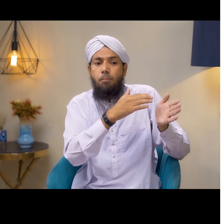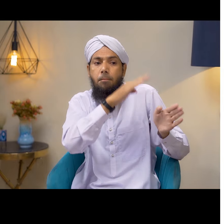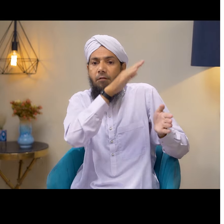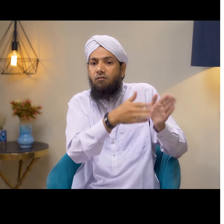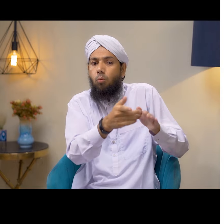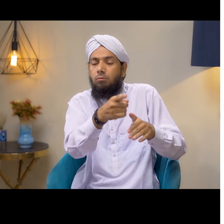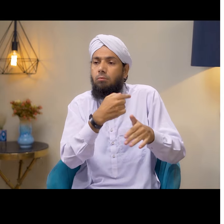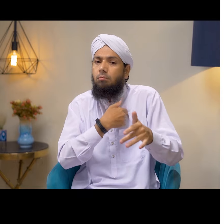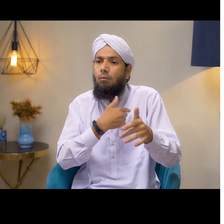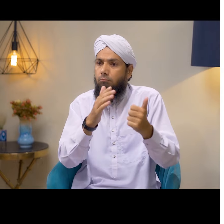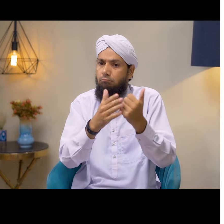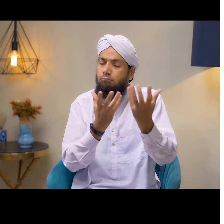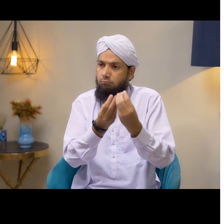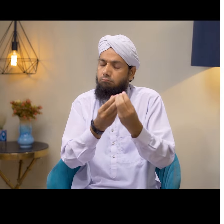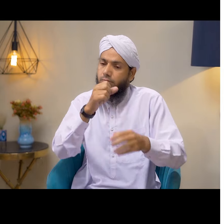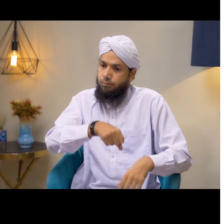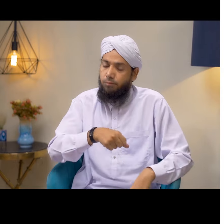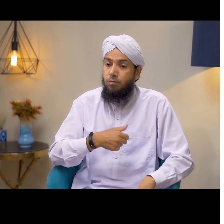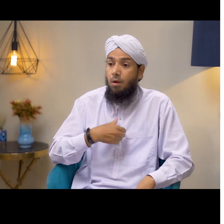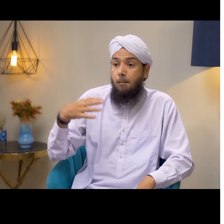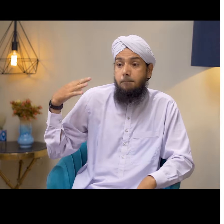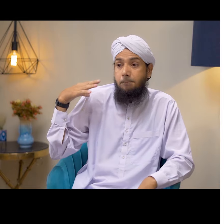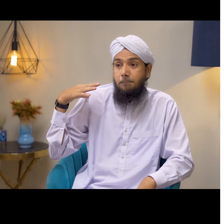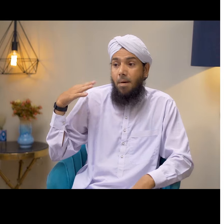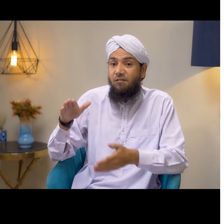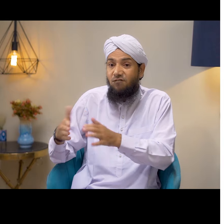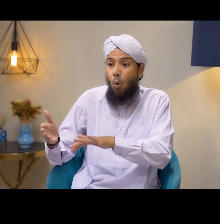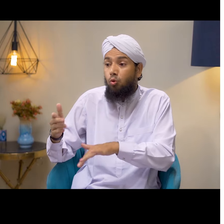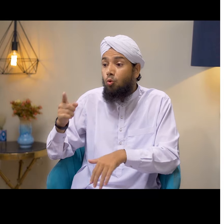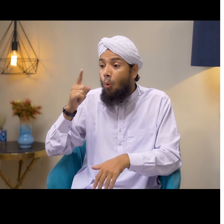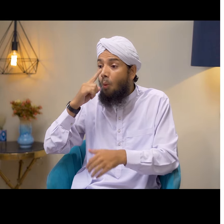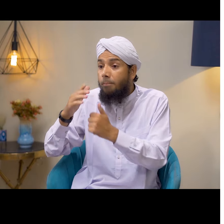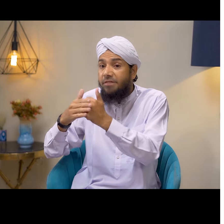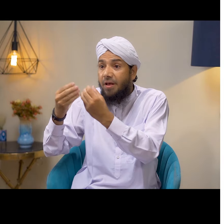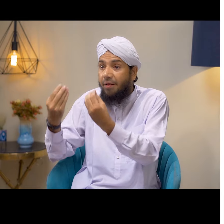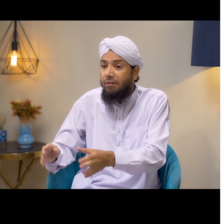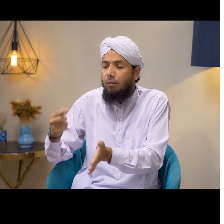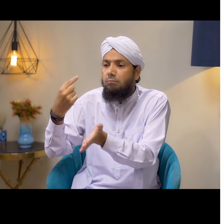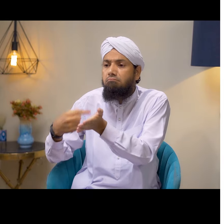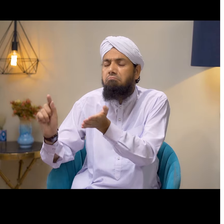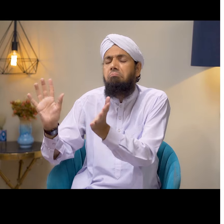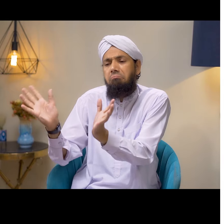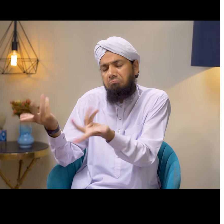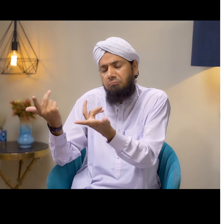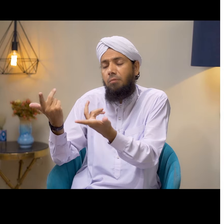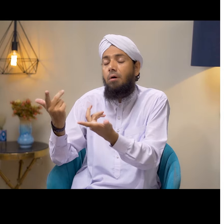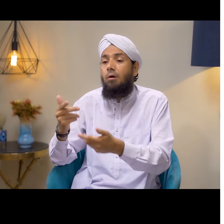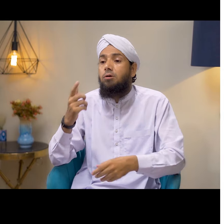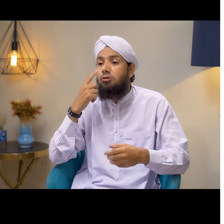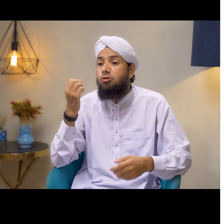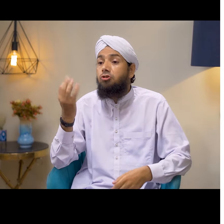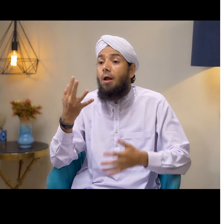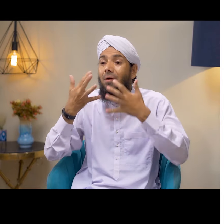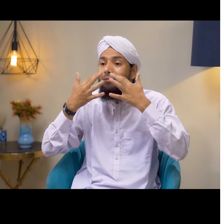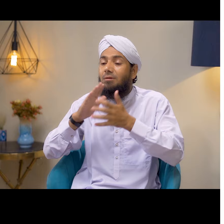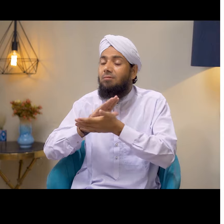سے پردہ ہے. بھابھی سے بھی نکاح جائز ہے، بھائی کا انتقال ہو گیا یا بھائی نے طلاق دے دی خدا نخواستہ، تو عدت وغیرہ گزارنے